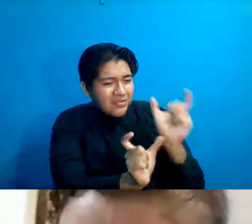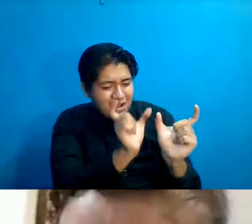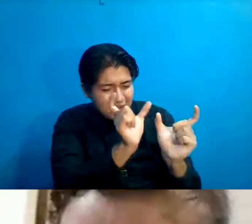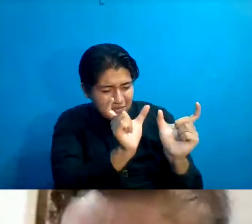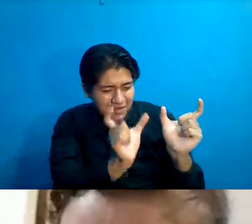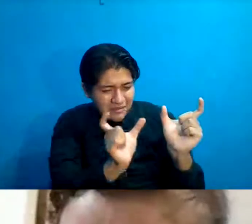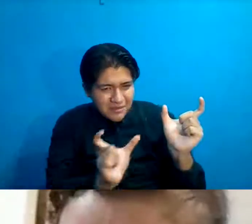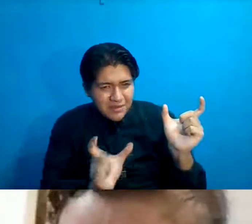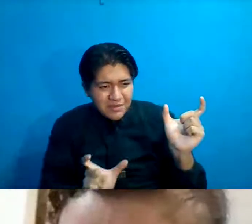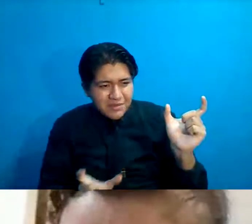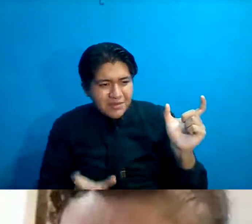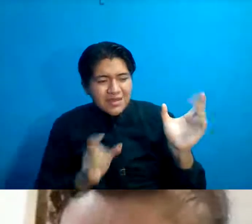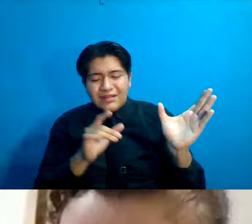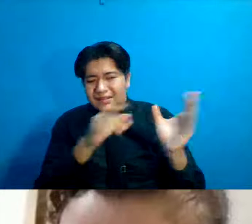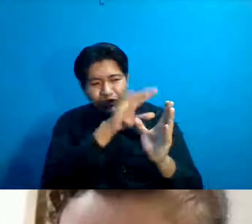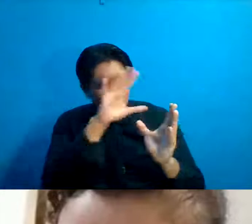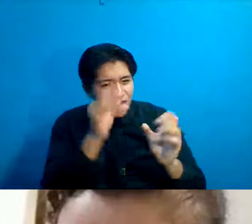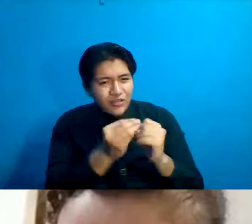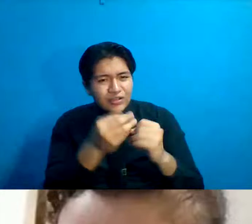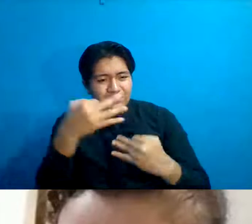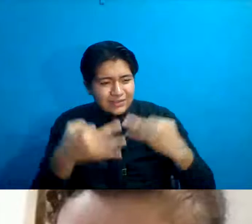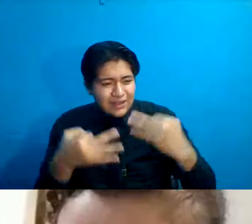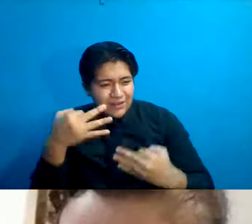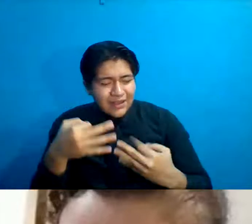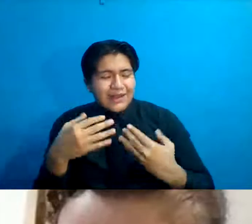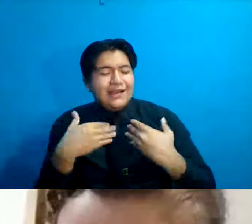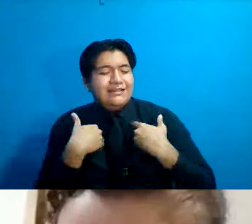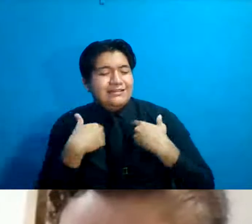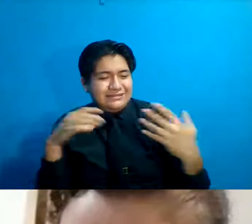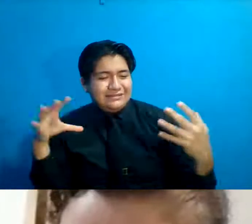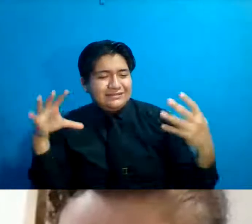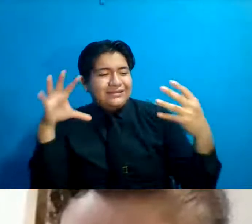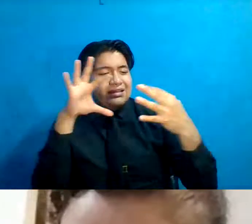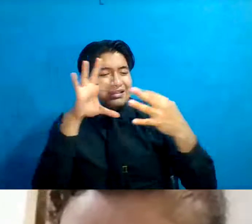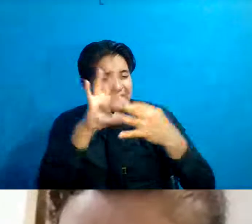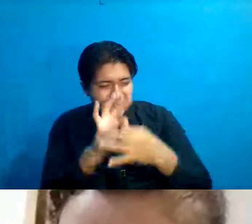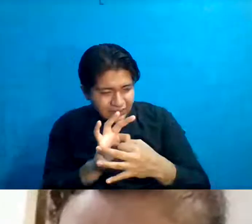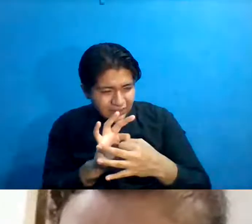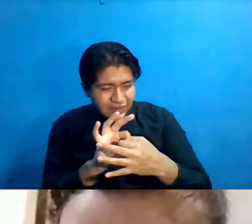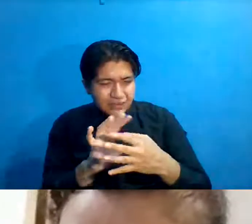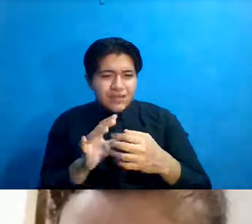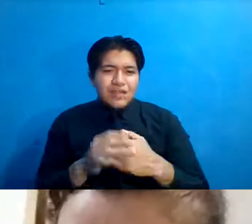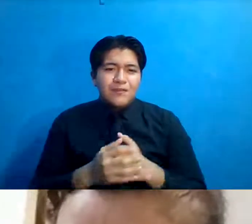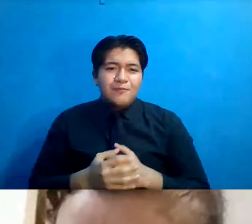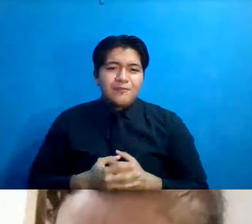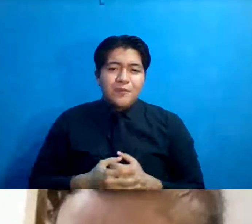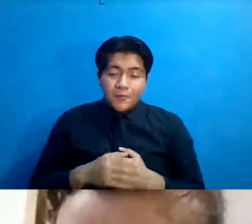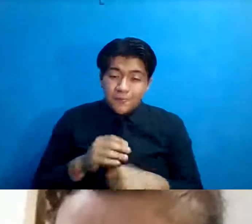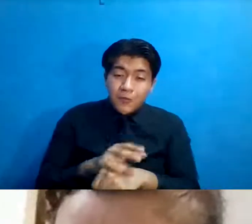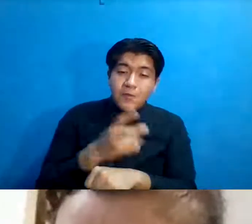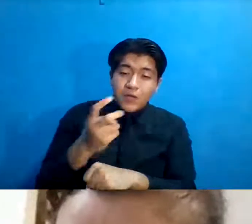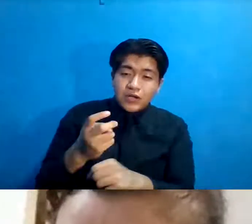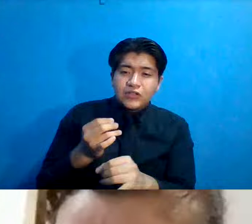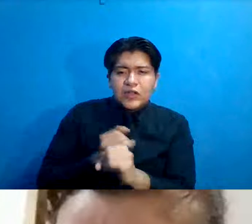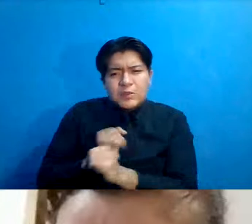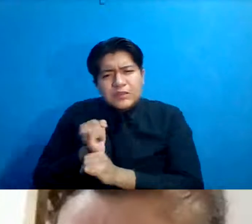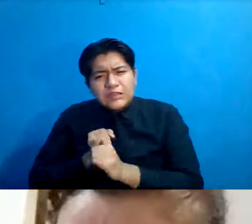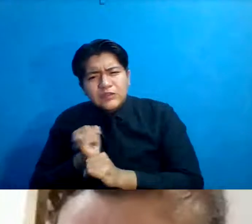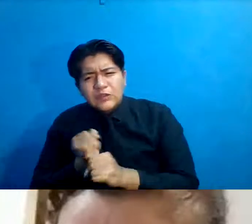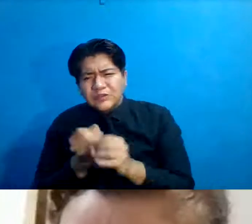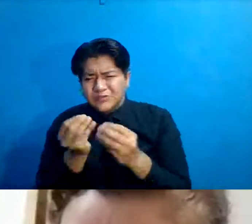dependiendo de la materia o de la rama jurídica en específico, ¿no? Entonces, desde muchísimas investigaciones, tanto